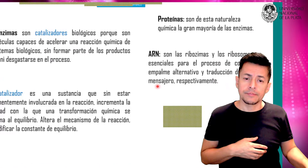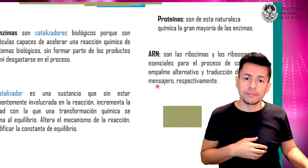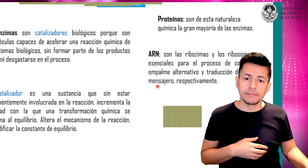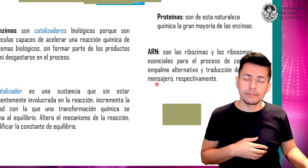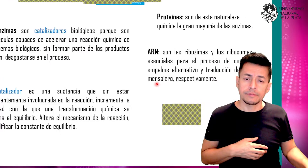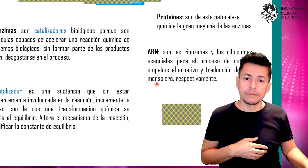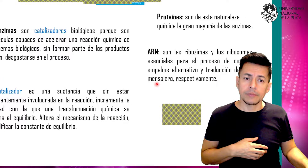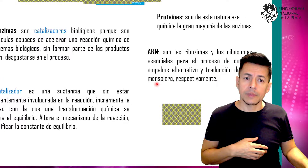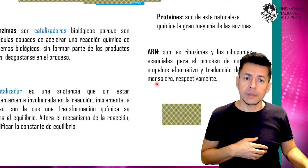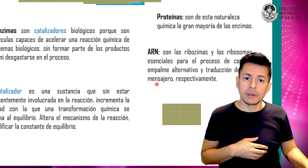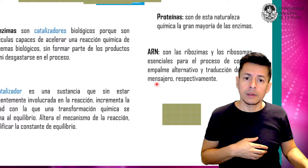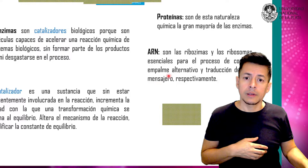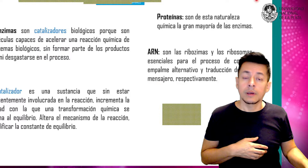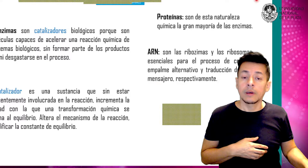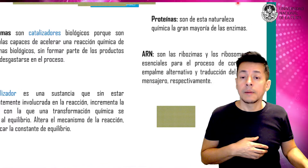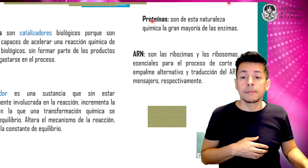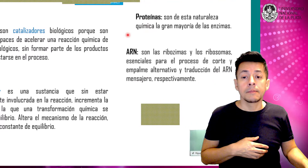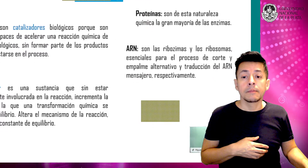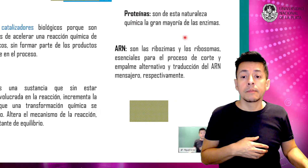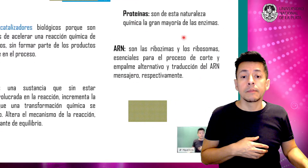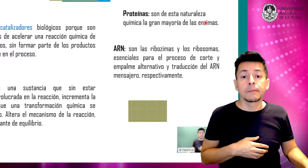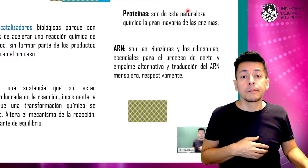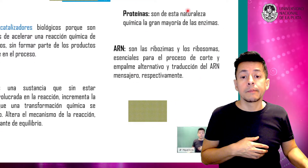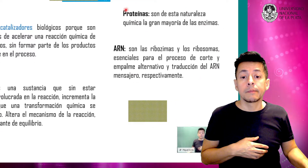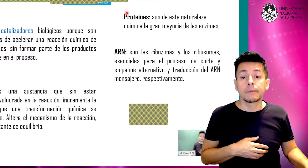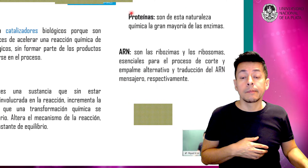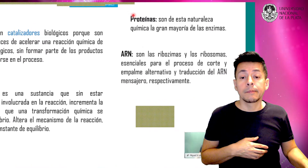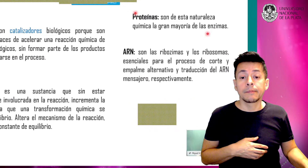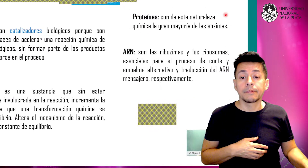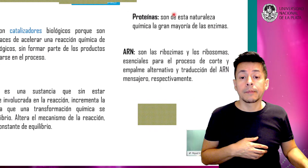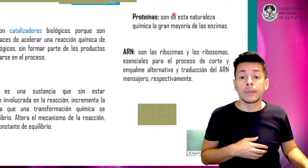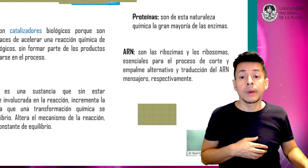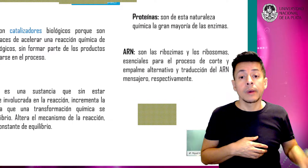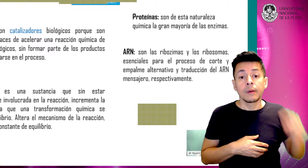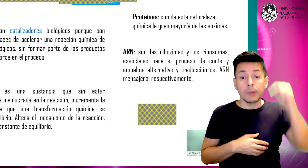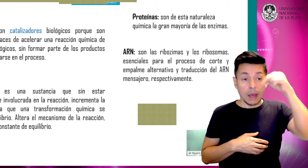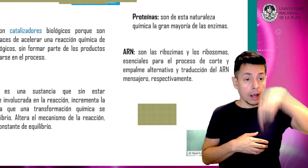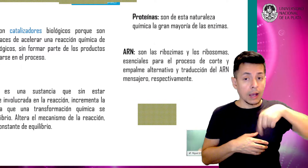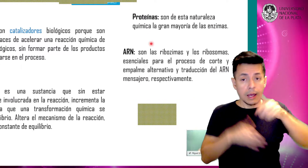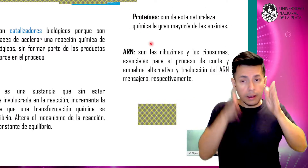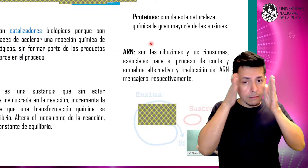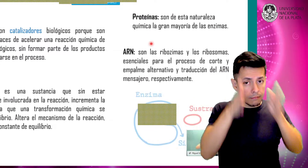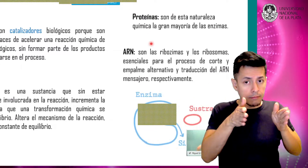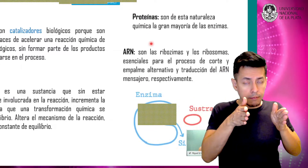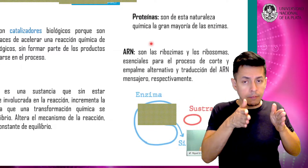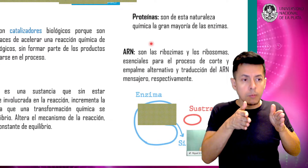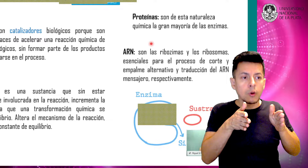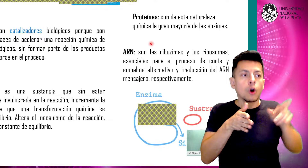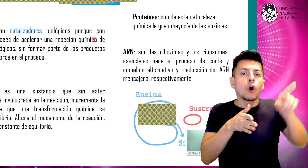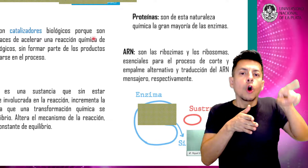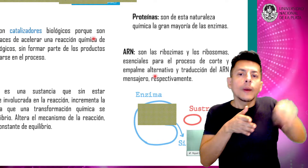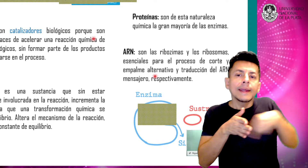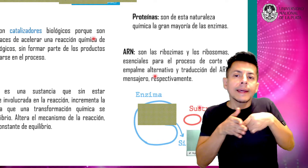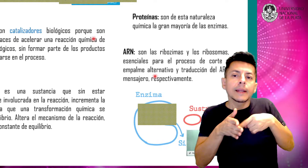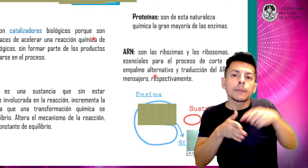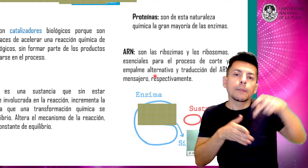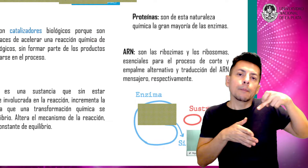Sin embargo, en este curso vamos a centrarnos principalmente en las enzimas de origen proteico.